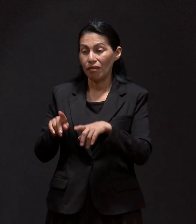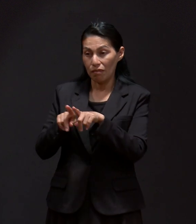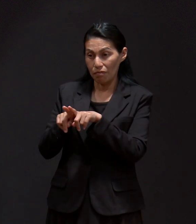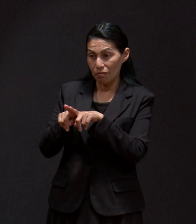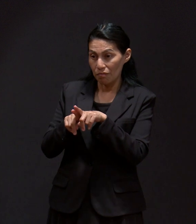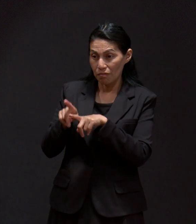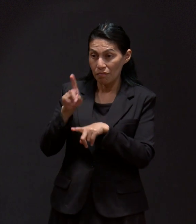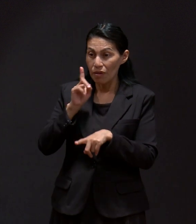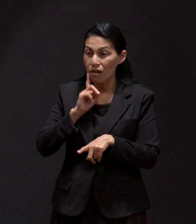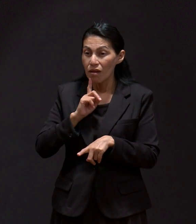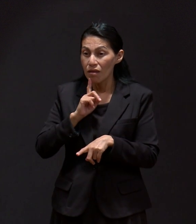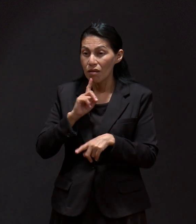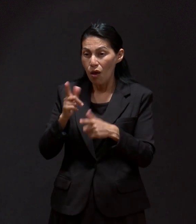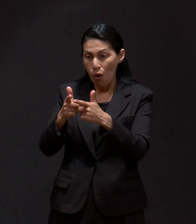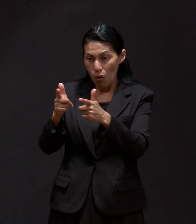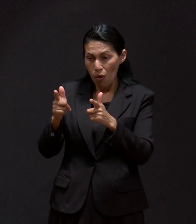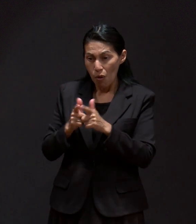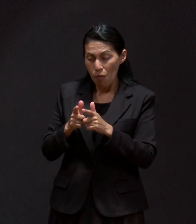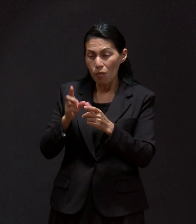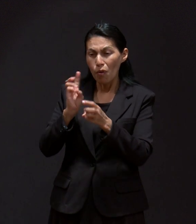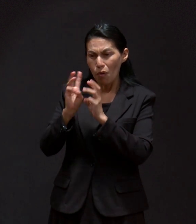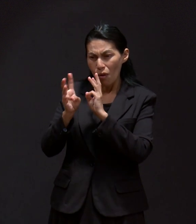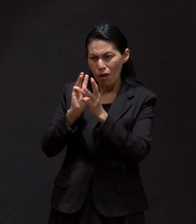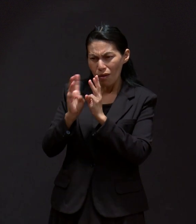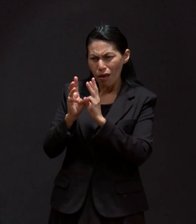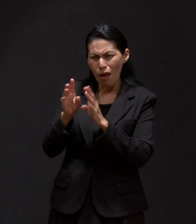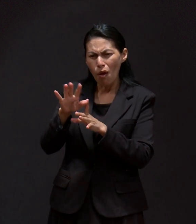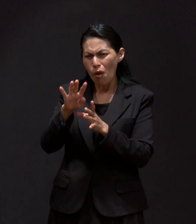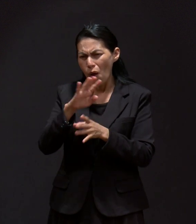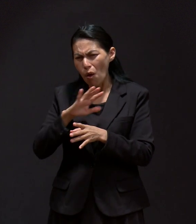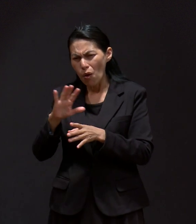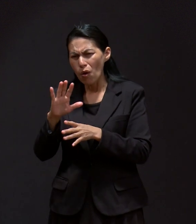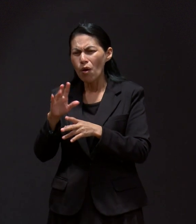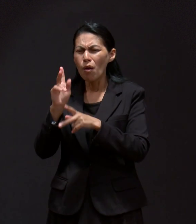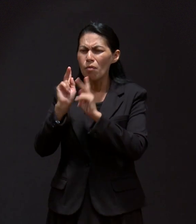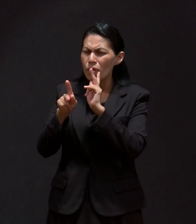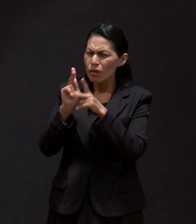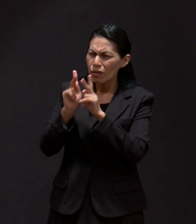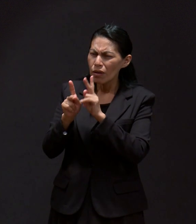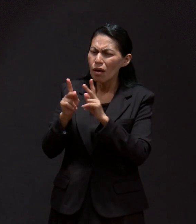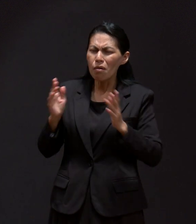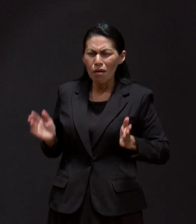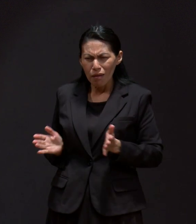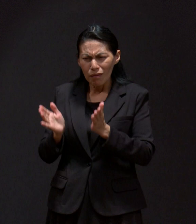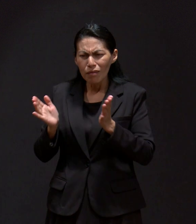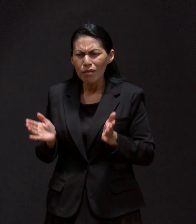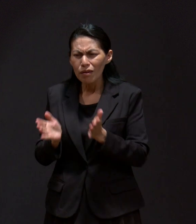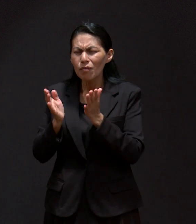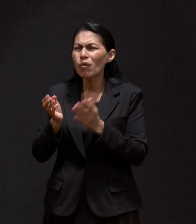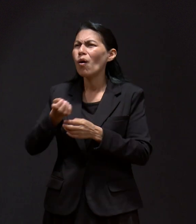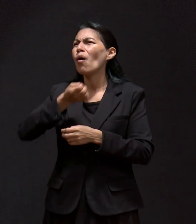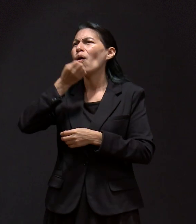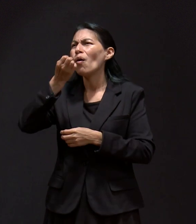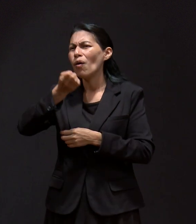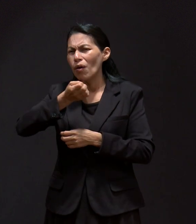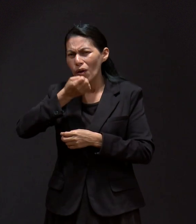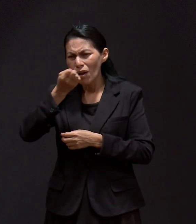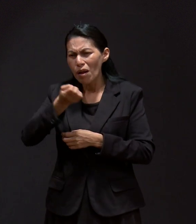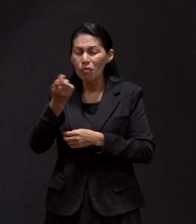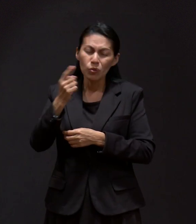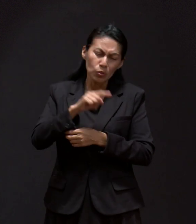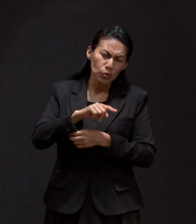si si las hermanas tenemos un grupo de whatsapp y nos comunicamos nos animamos